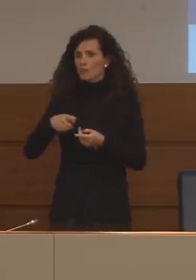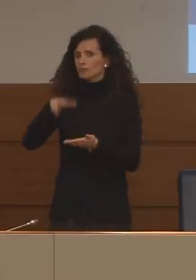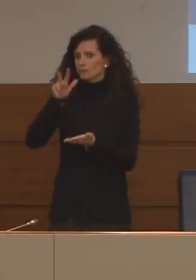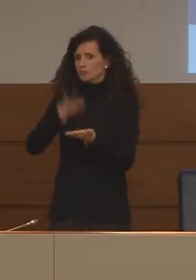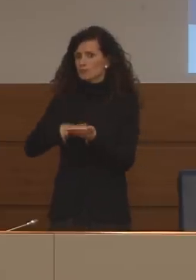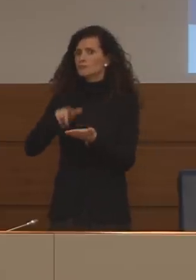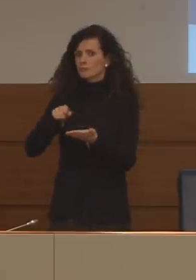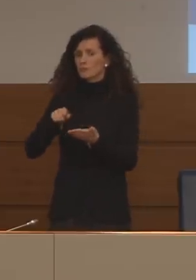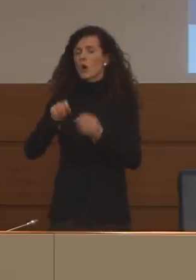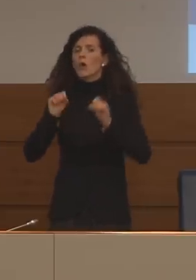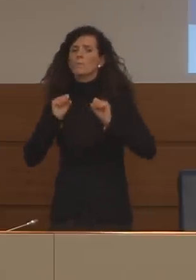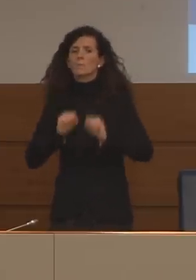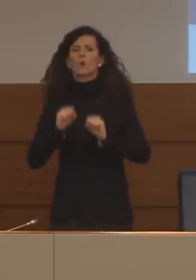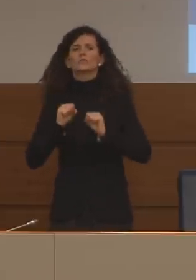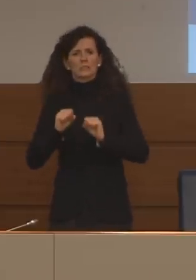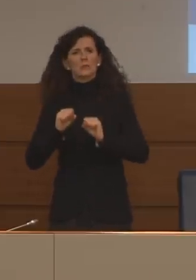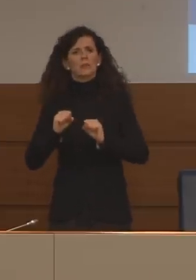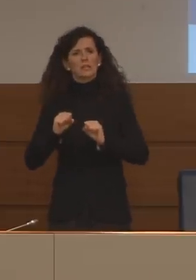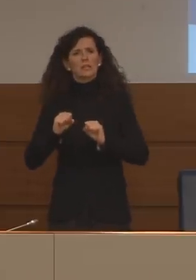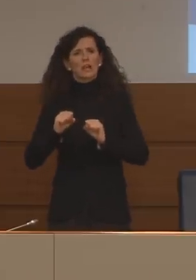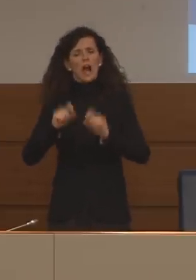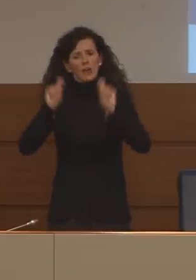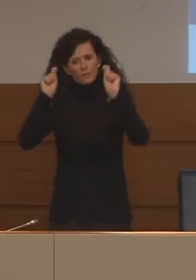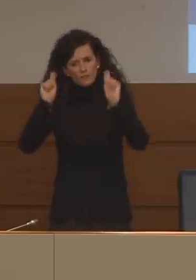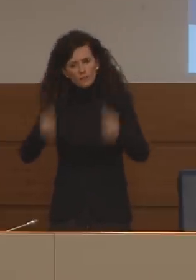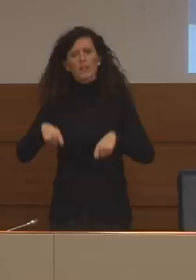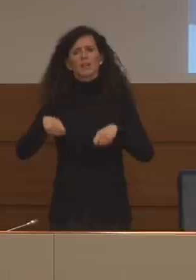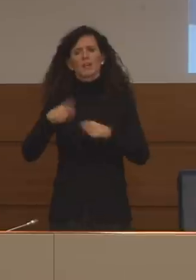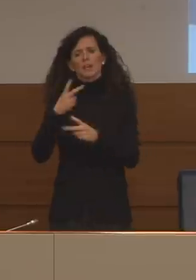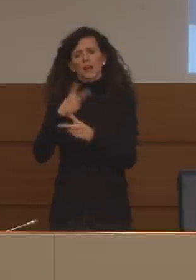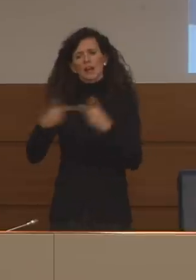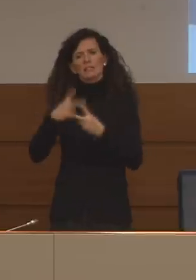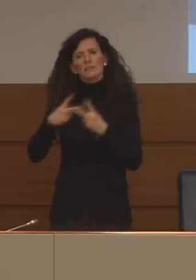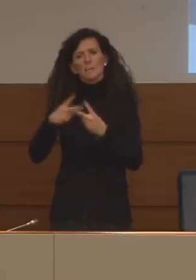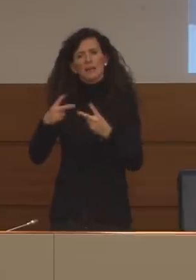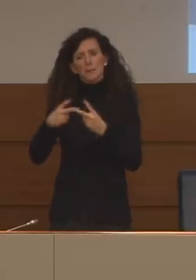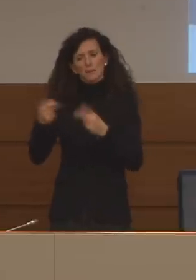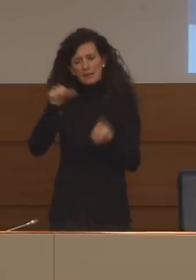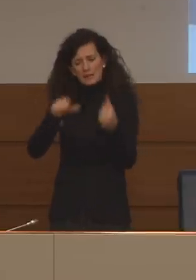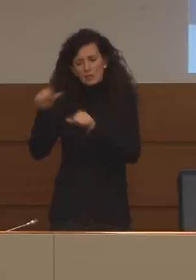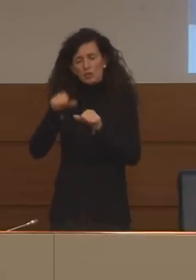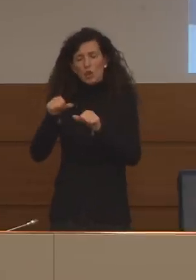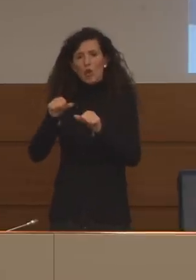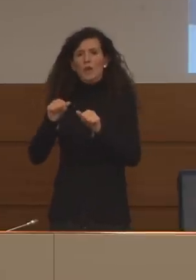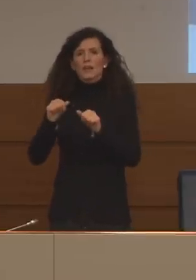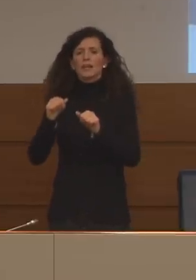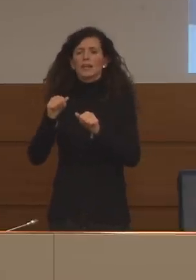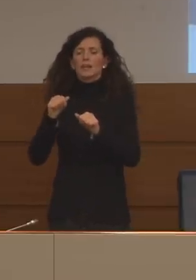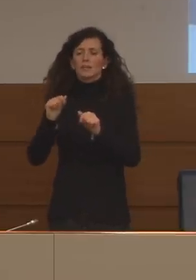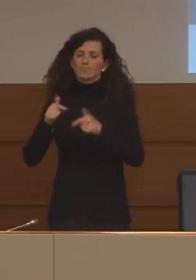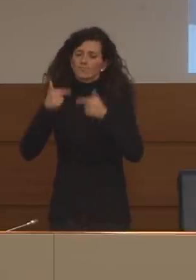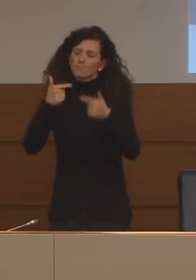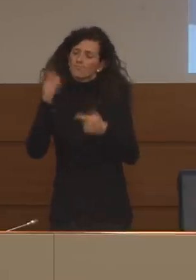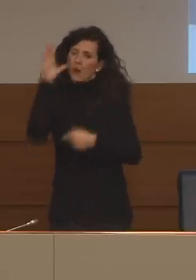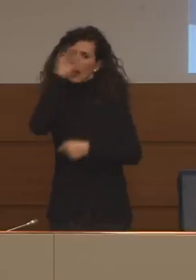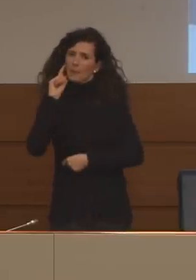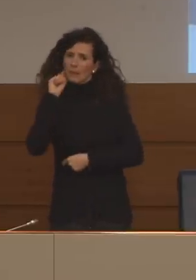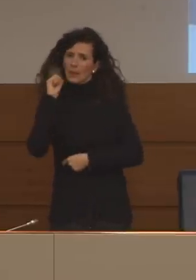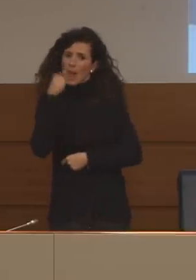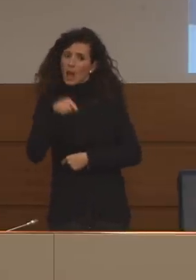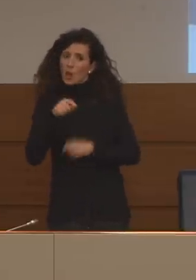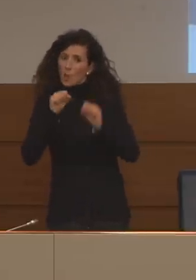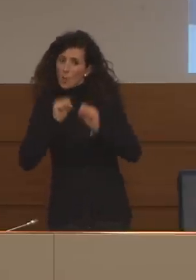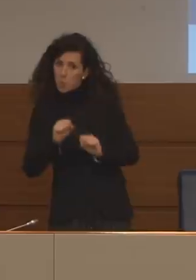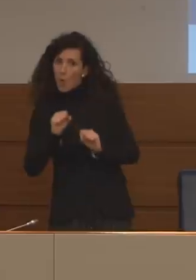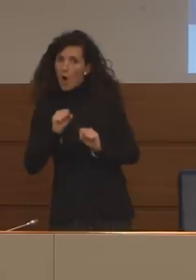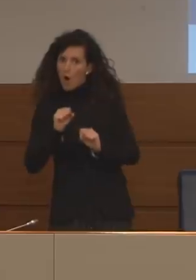di avviare delle sperimentazioni per meglio comprendere dobbiamo sempre ricordare che quando sperimentiamo dei